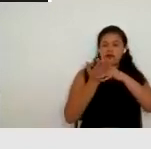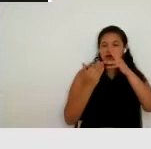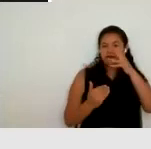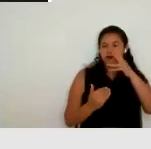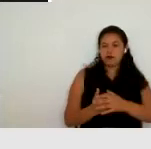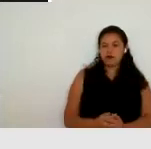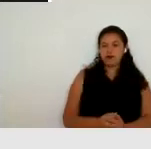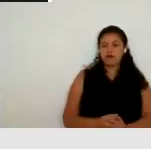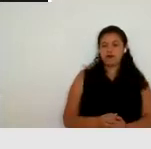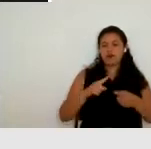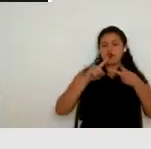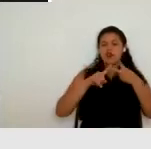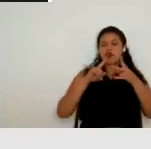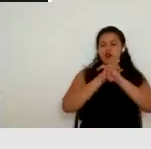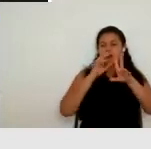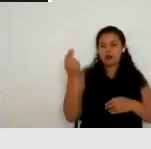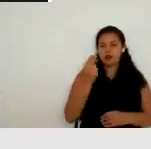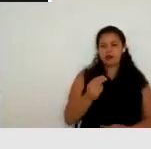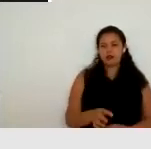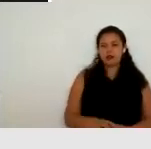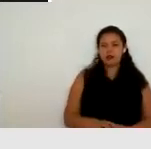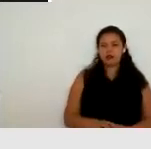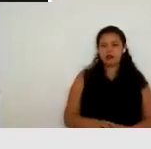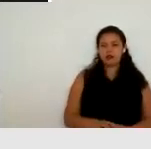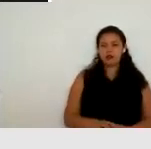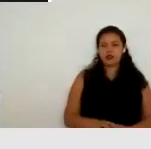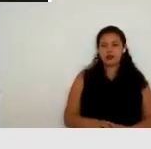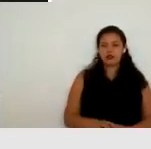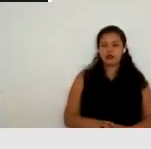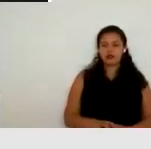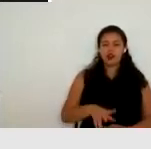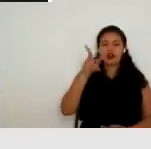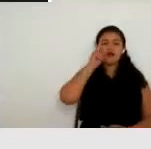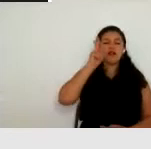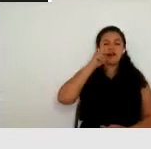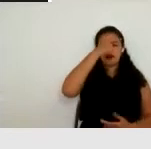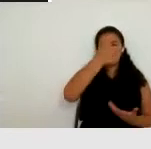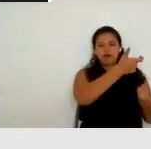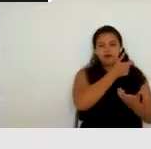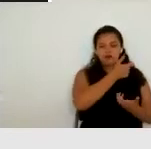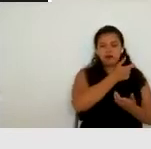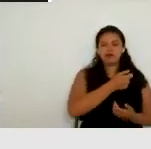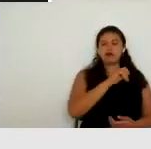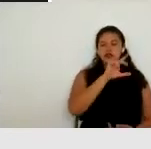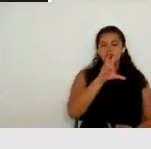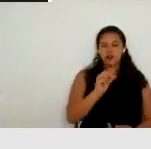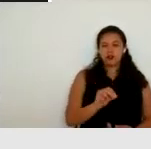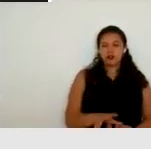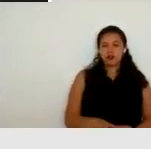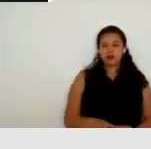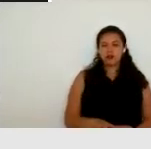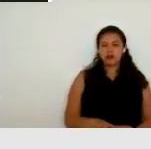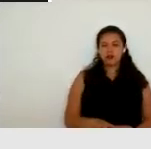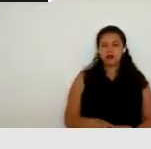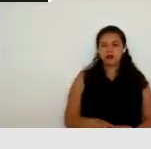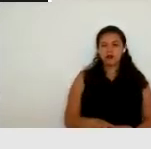los datos tipo acentos documentos comprobatorios del ingreso sí o no y luego